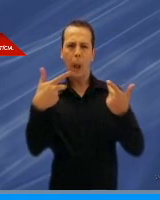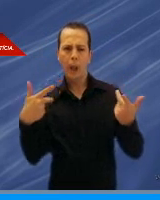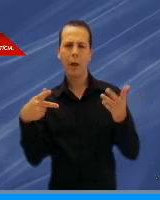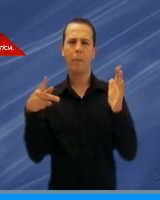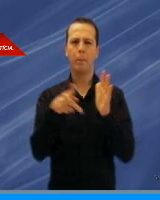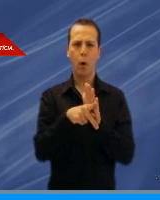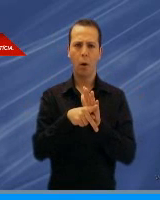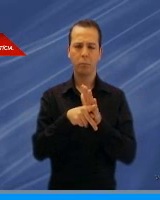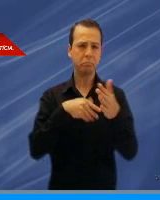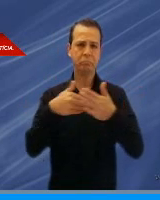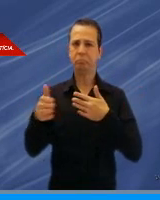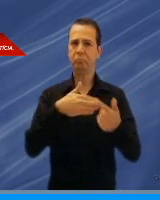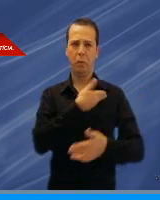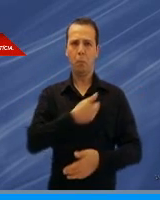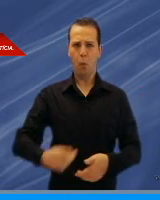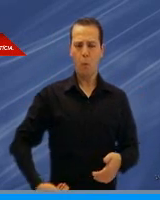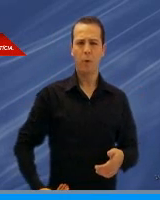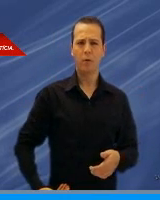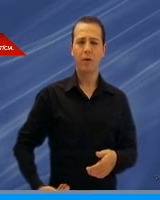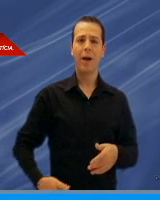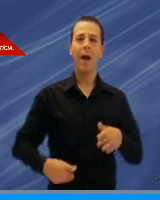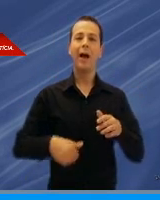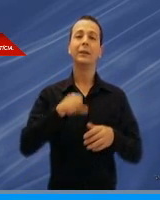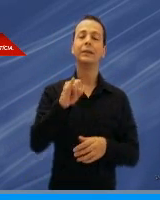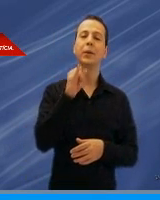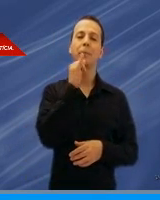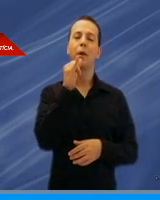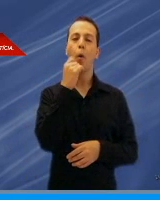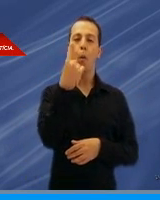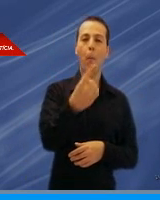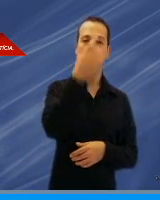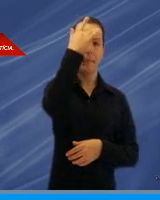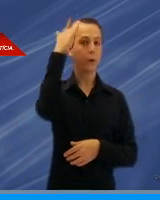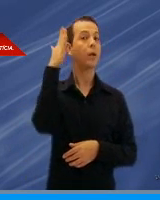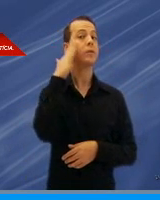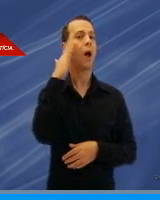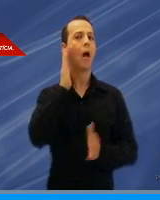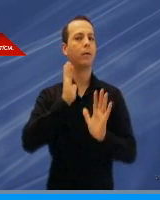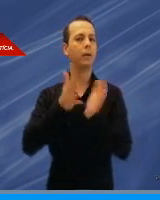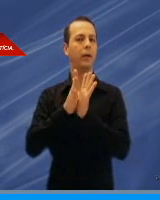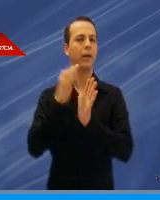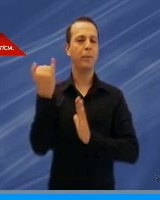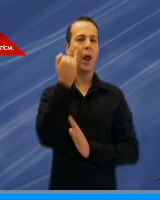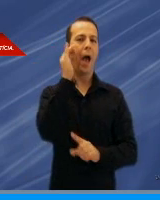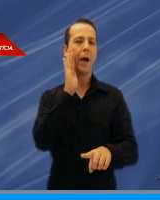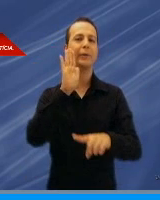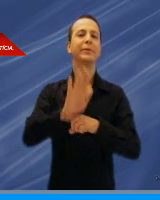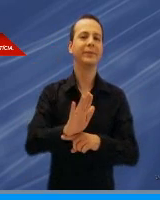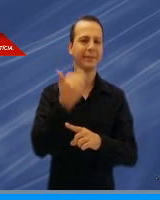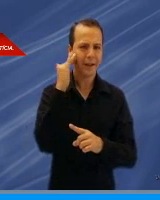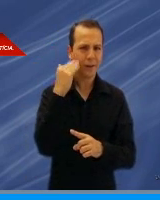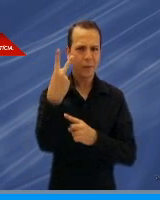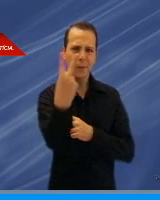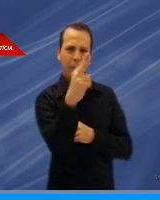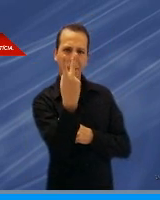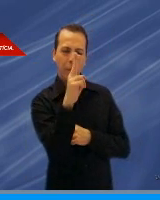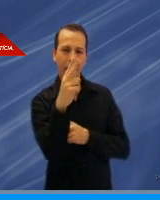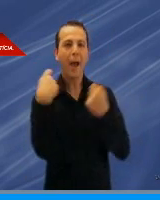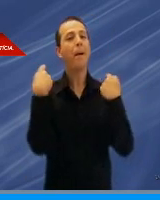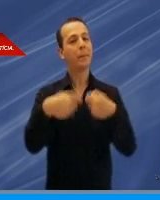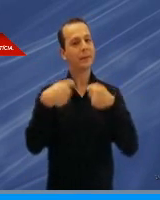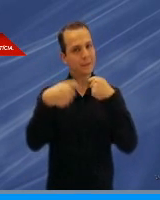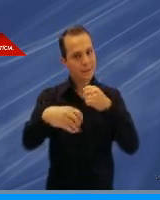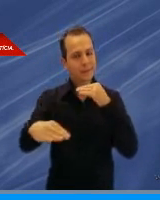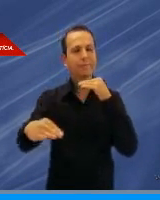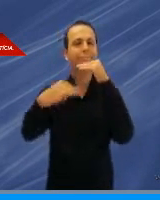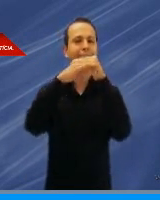de serviços públicos, sempre tem alguma pessoa que entenda Libras. Então, eu acho que, quer dizer, a gente precisa encontrar um meio